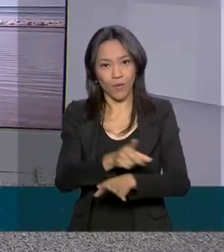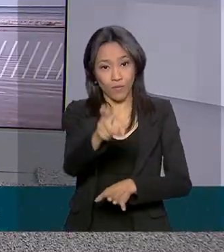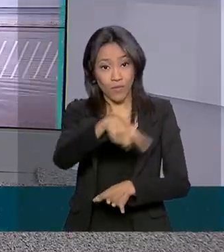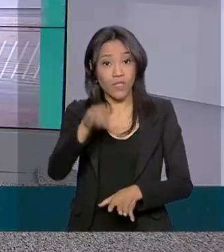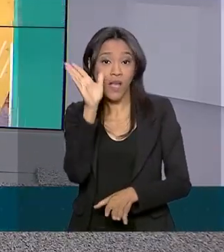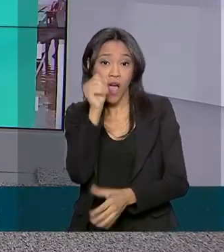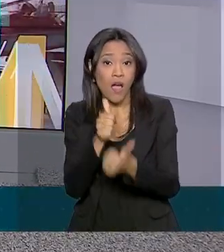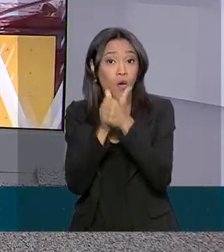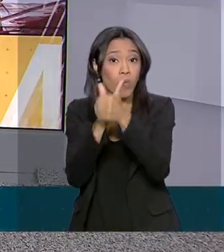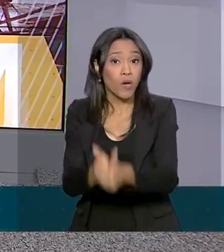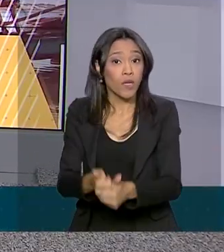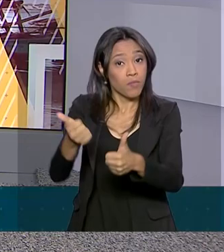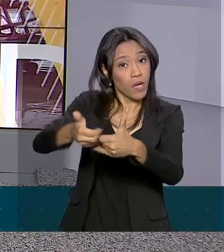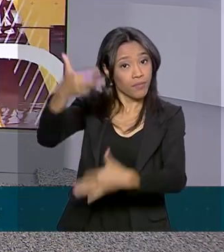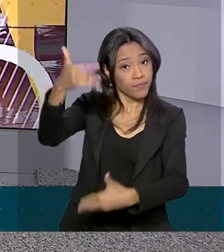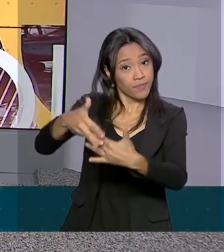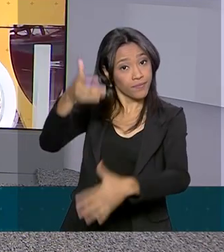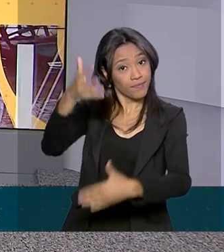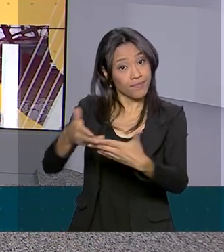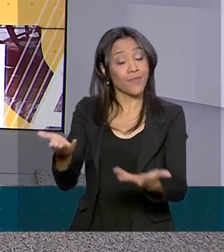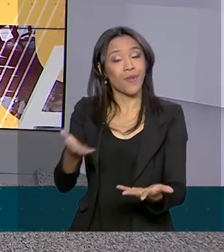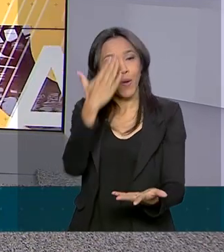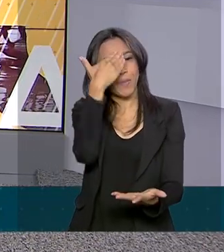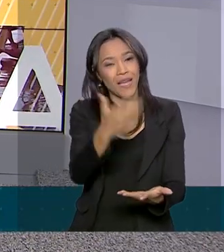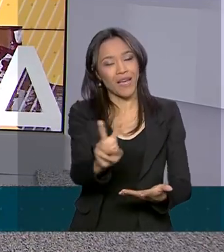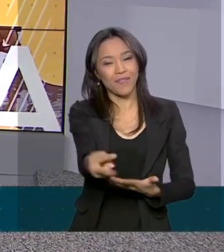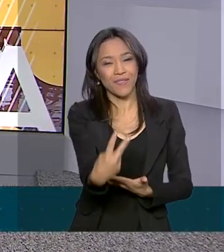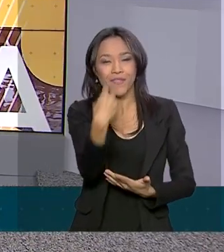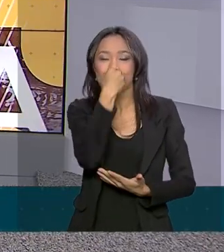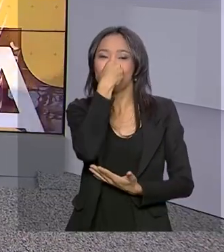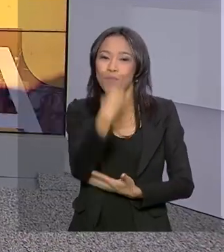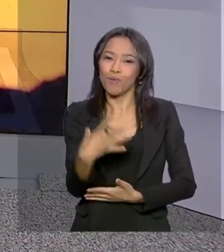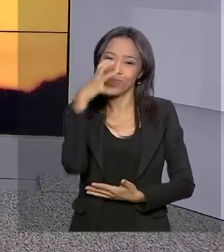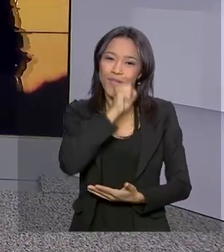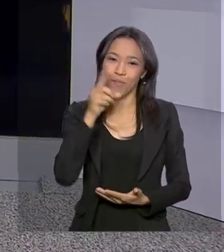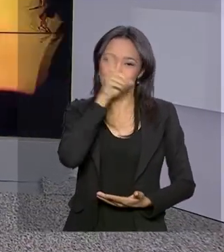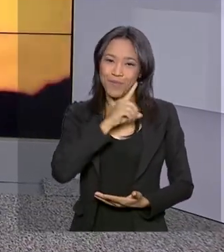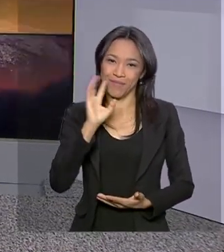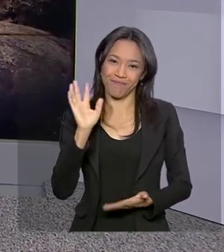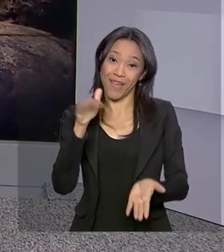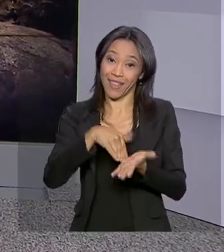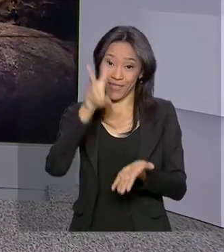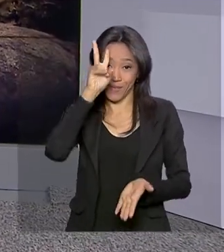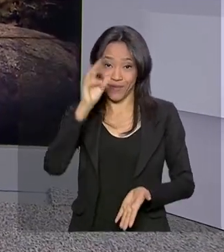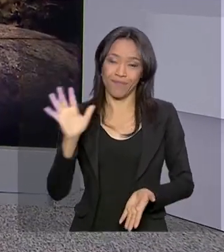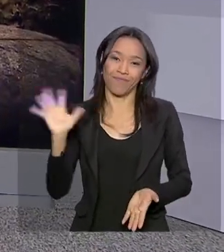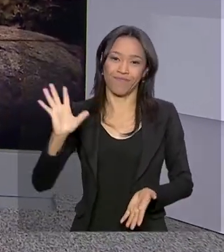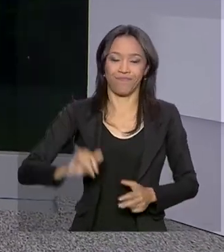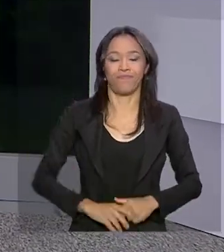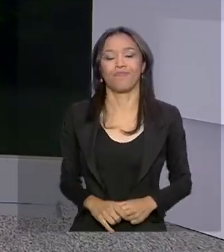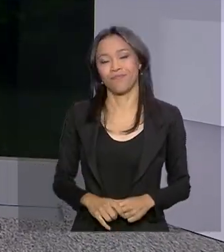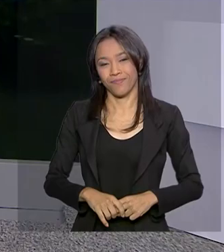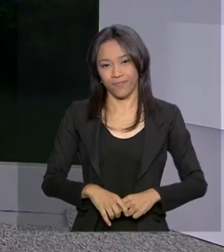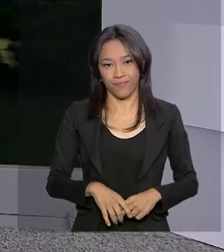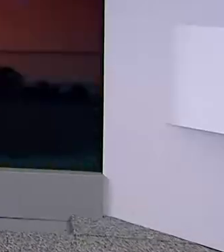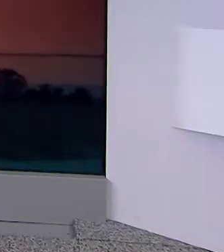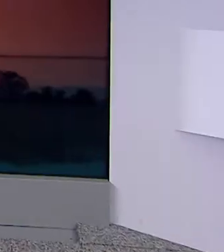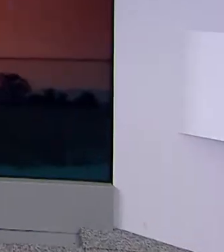acompanhe também pelas redes sociais obrigada pela companhia bom fim de semana até segunda tal